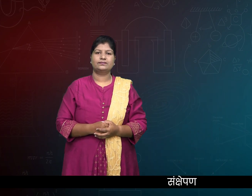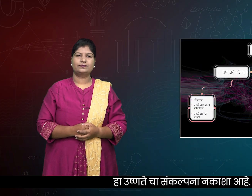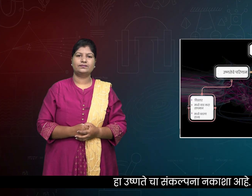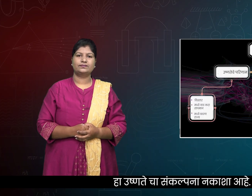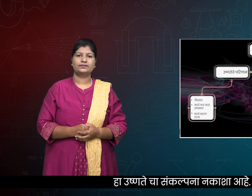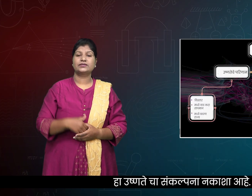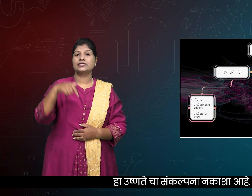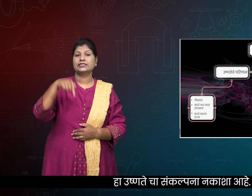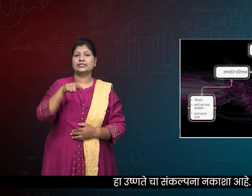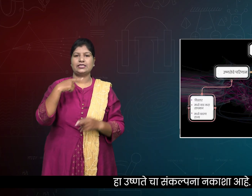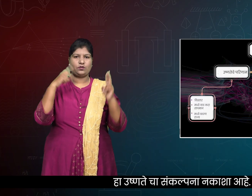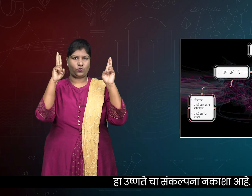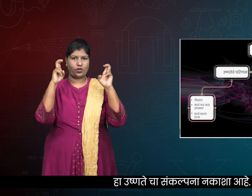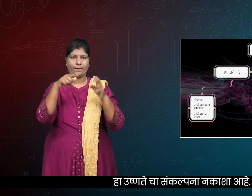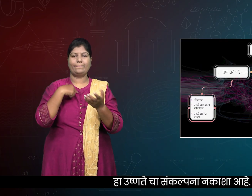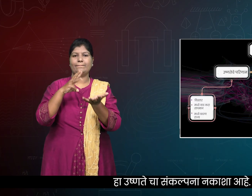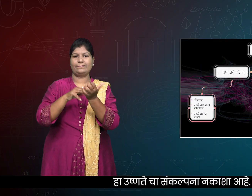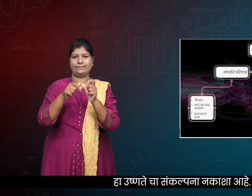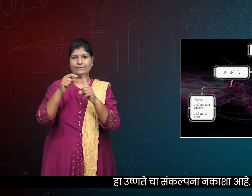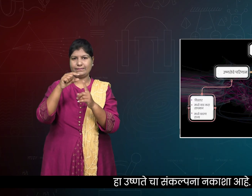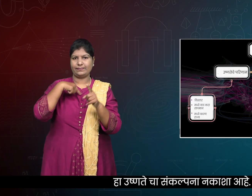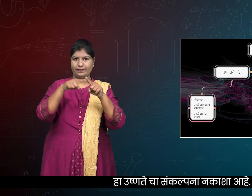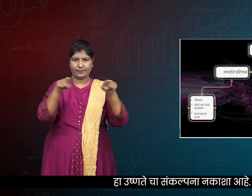हा उष्णतेचा संकल्पना नकाशा आहे.